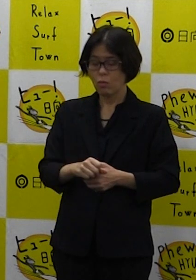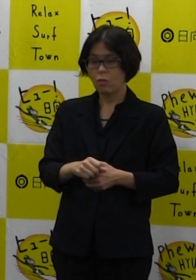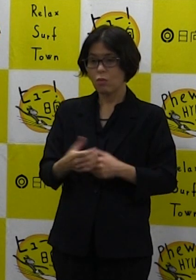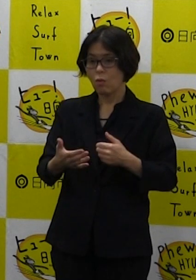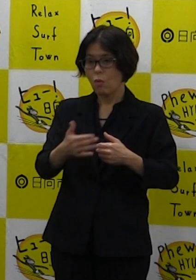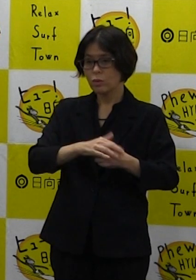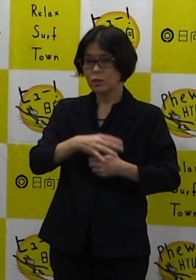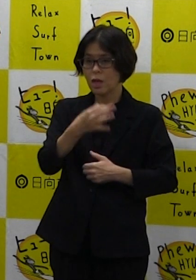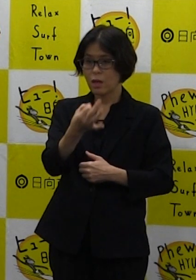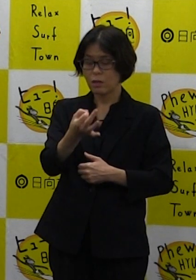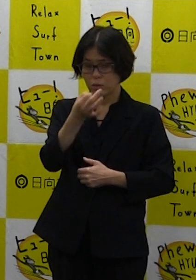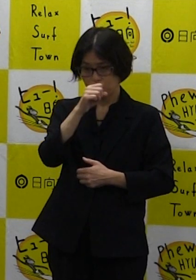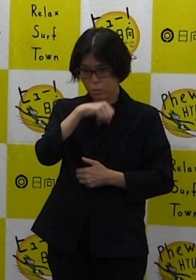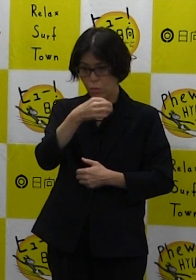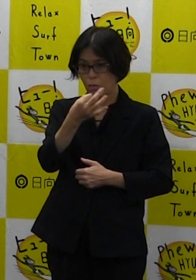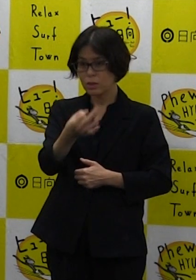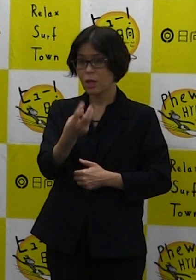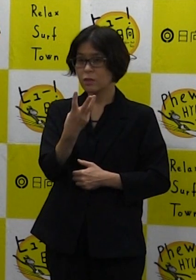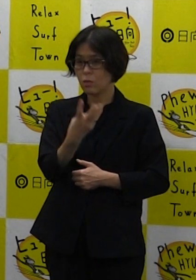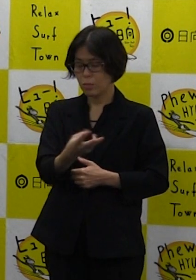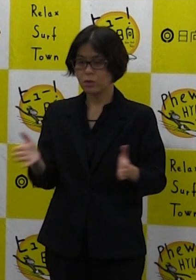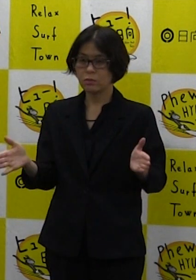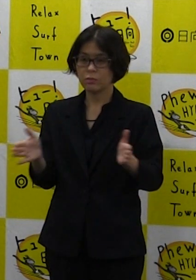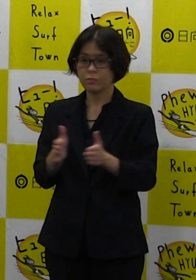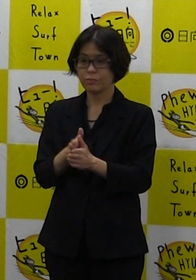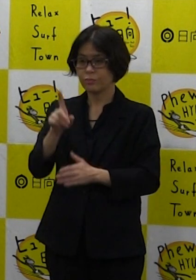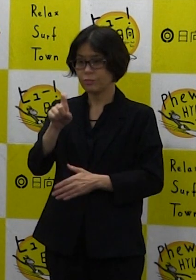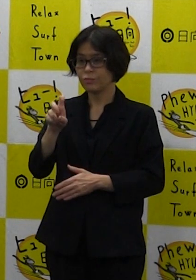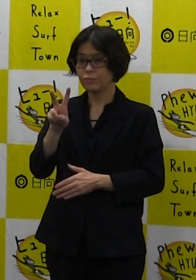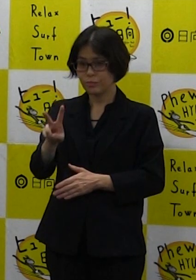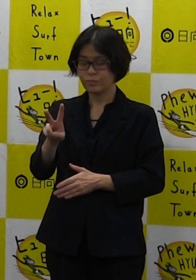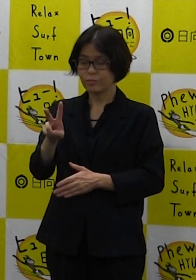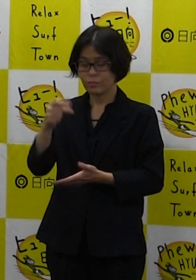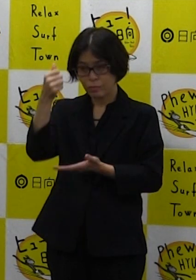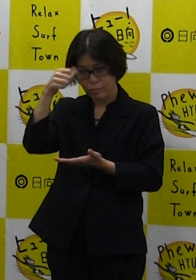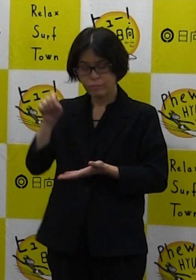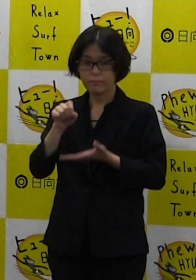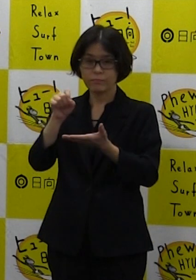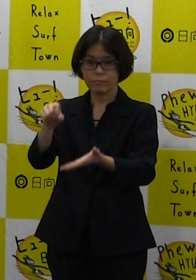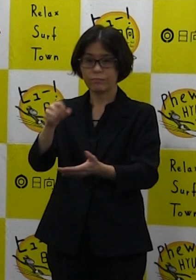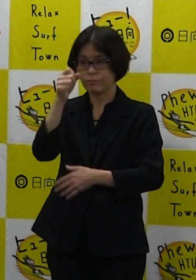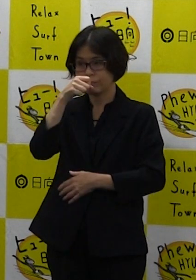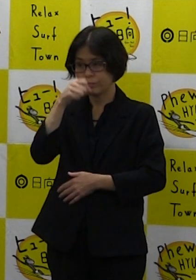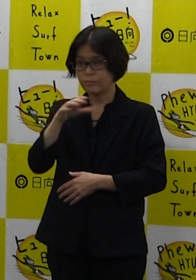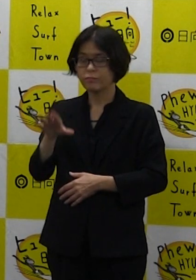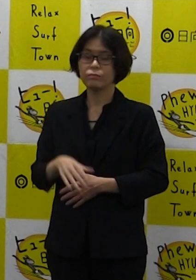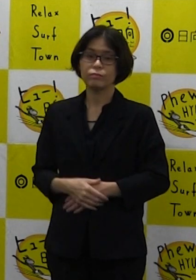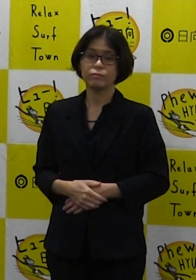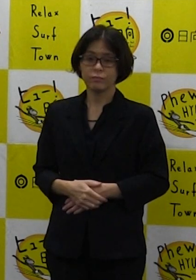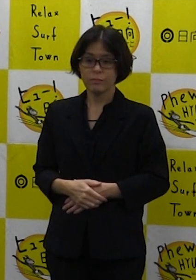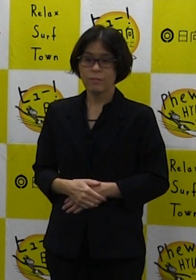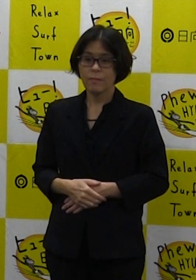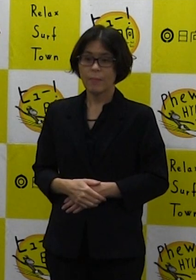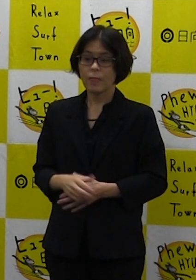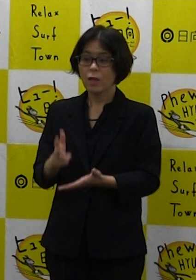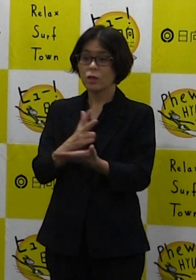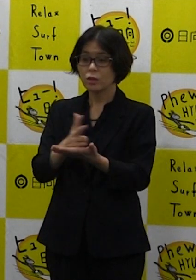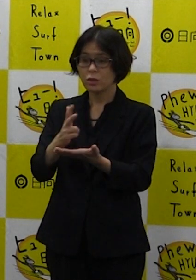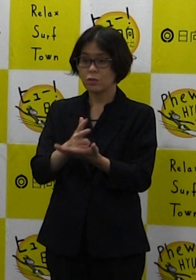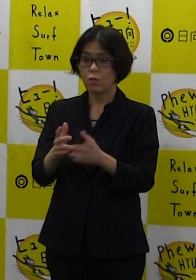5年度補正予算3件の合計12件を提案することとしております資料